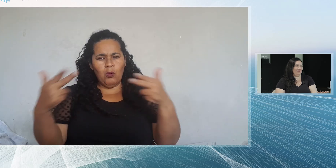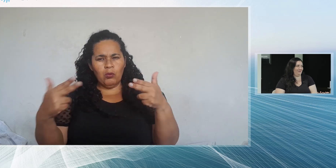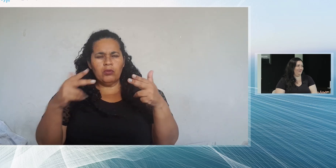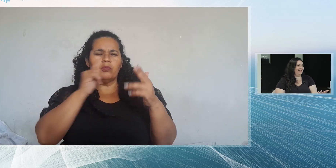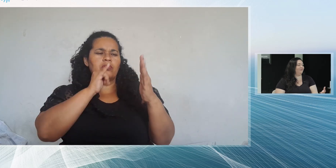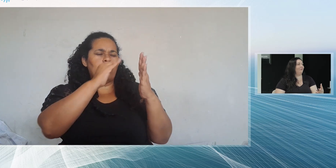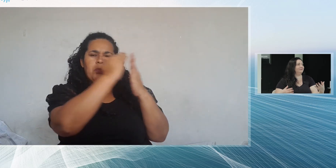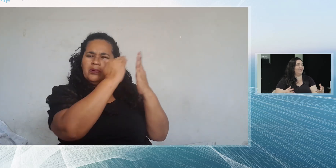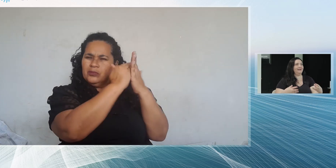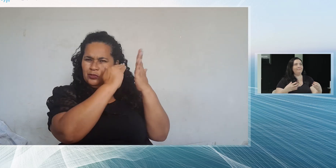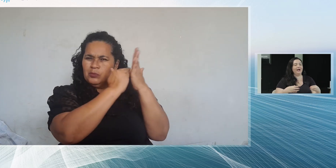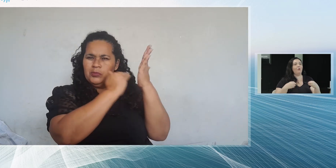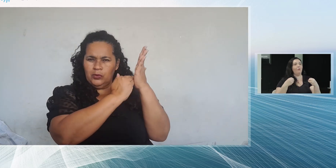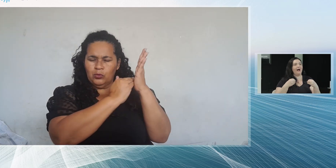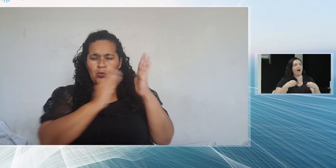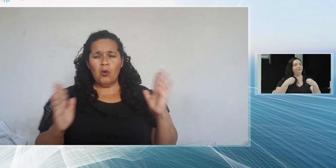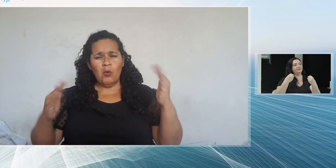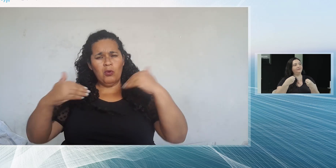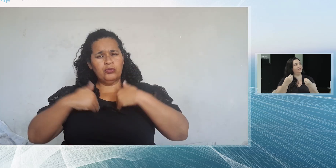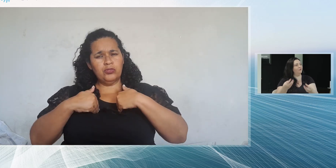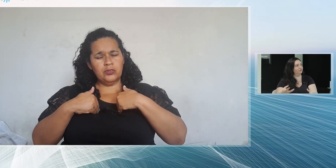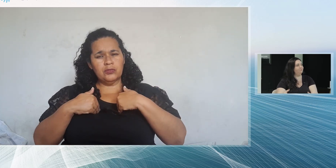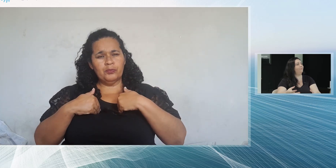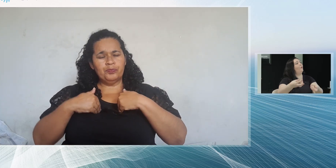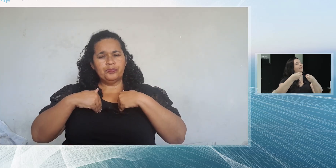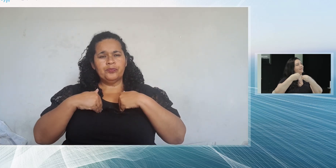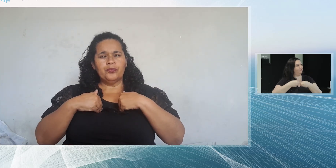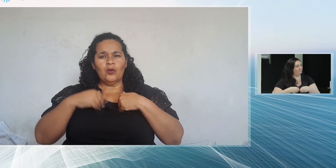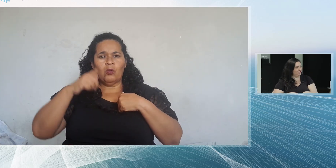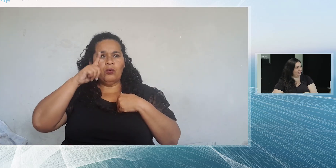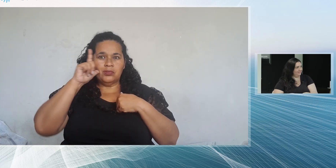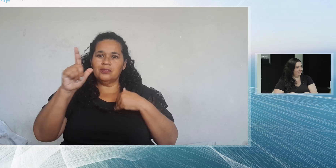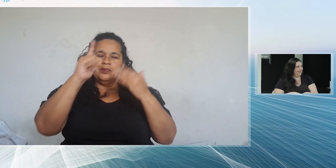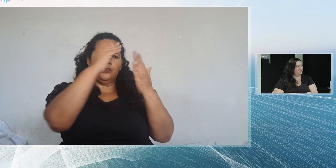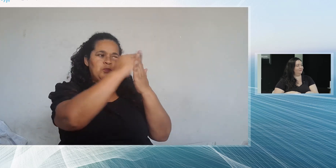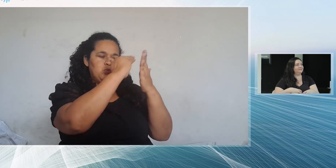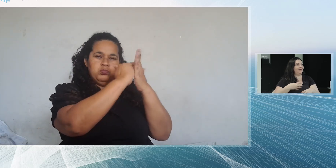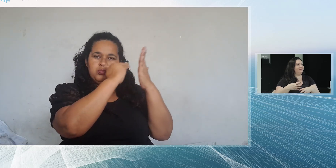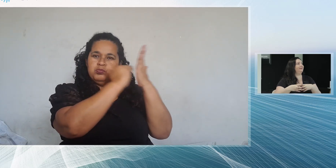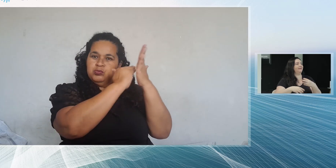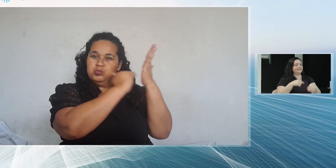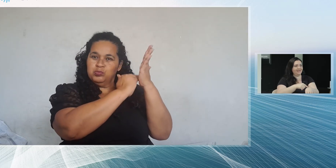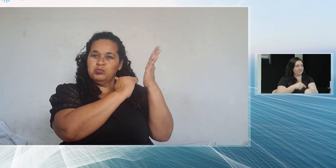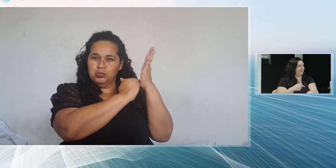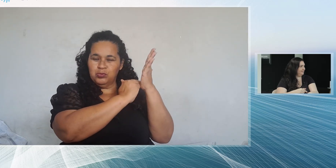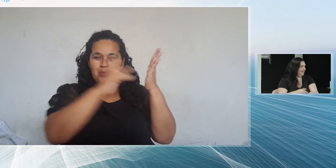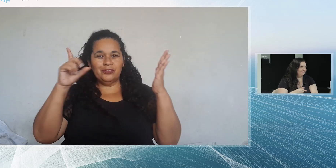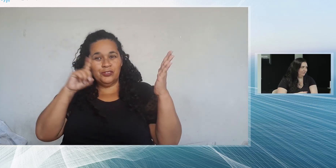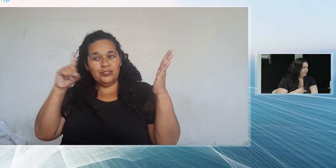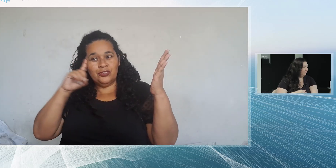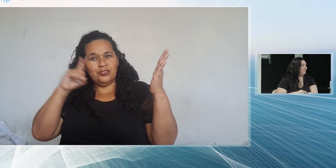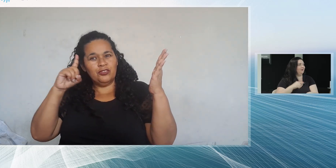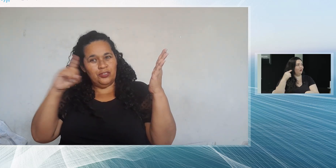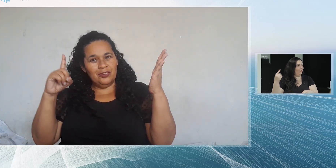de planejamento. Não consegue lembrar qual aula que vai ter hoje para pôr o material na mochila. Não sabe que tem que sair de casa em